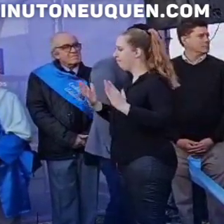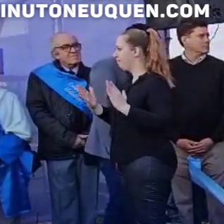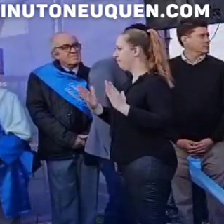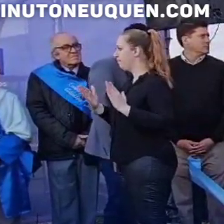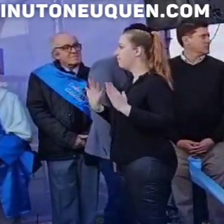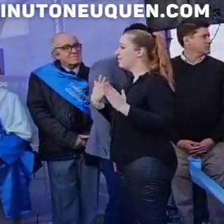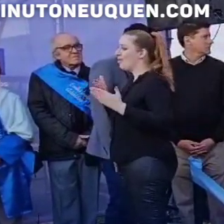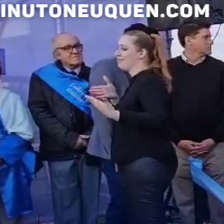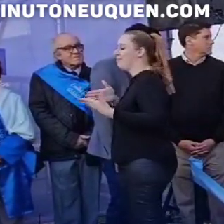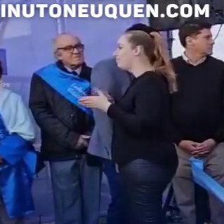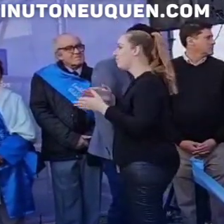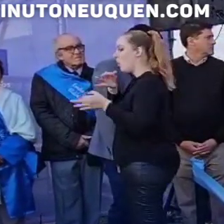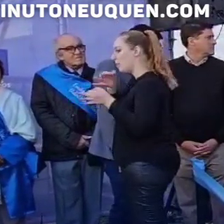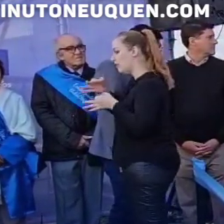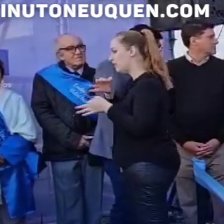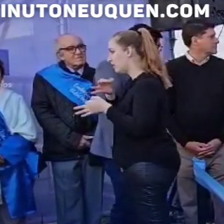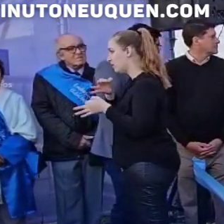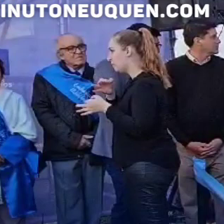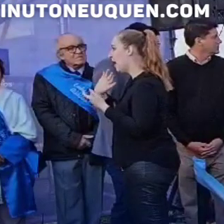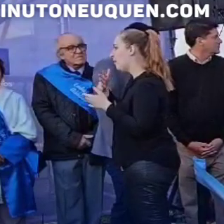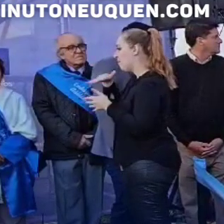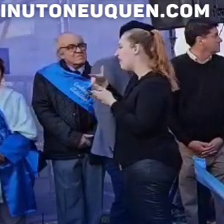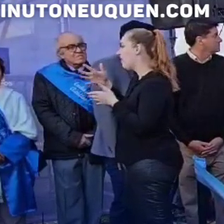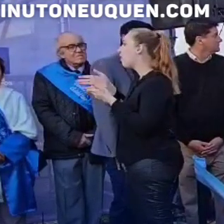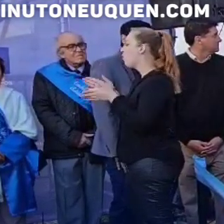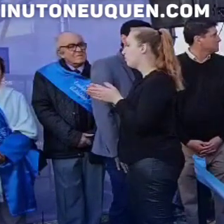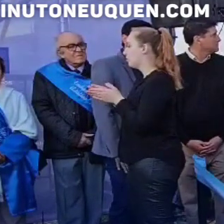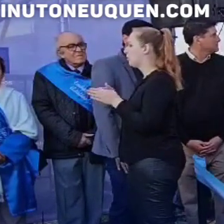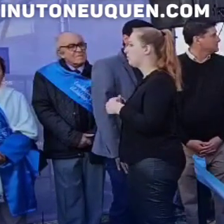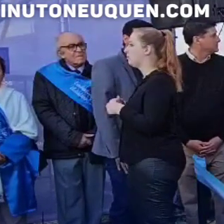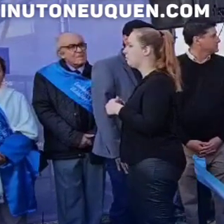y podemos construir agenda juntos.